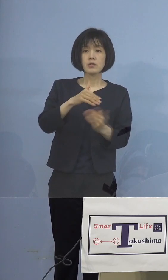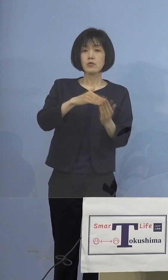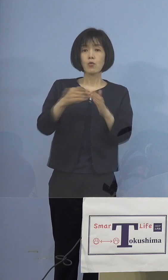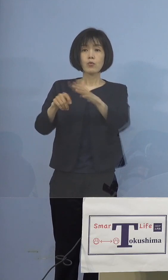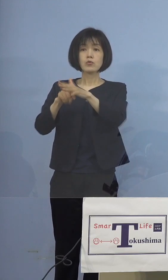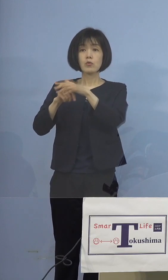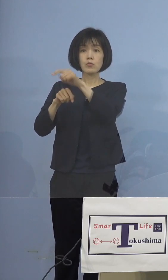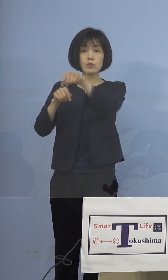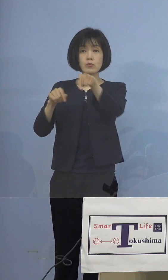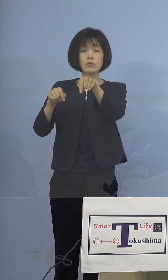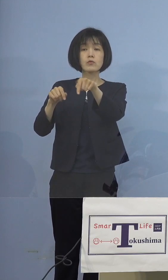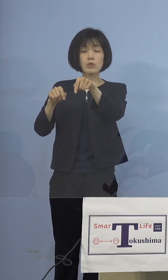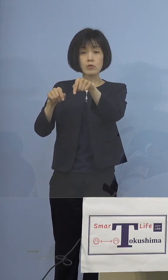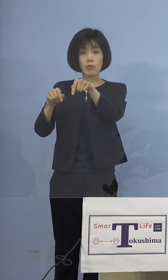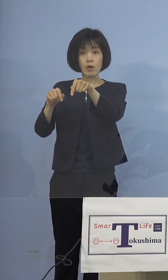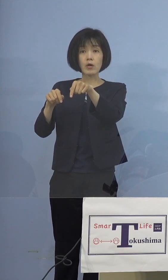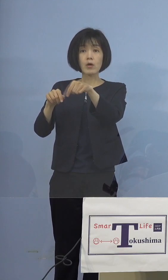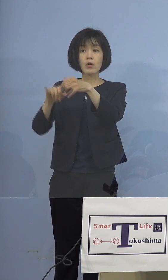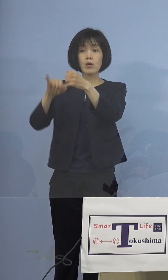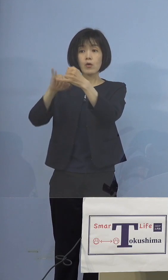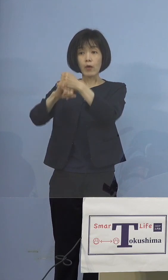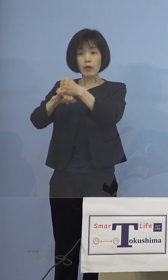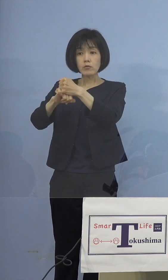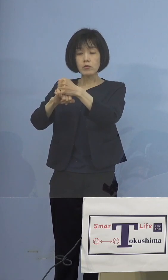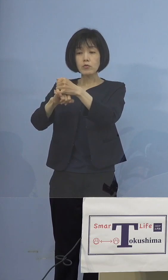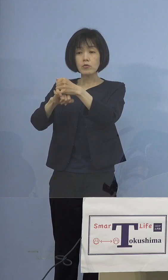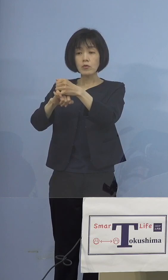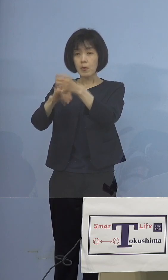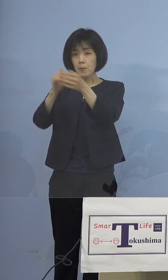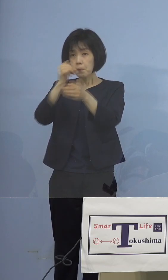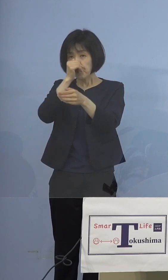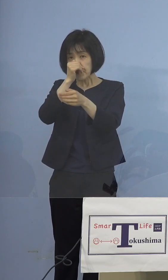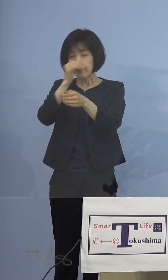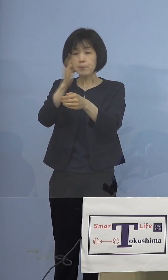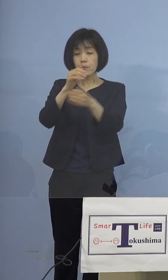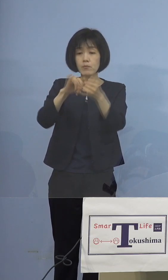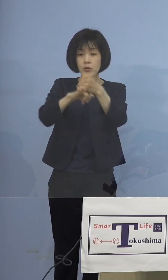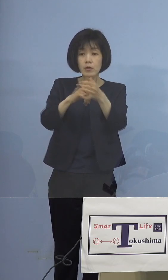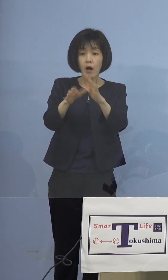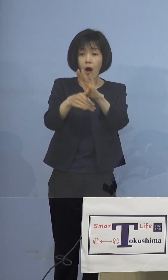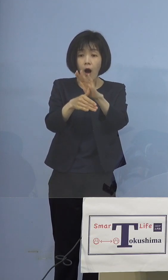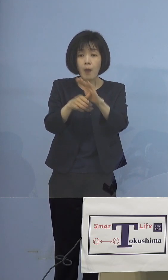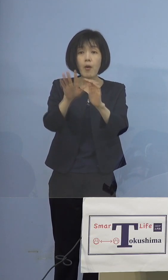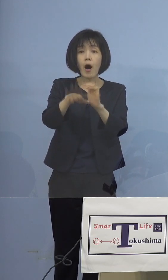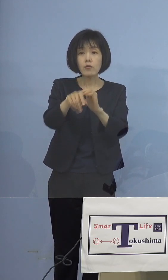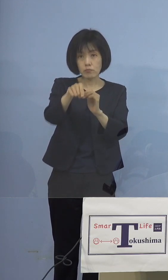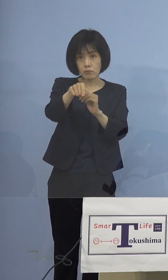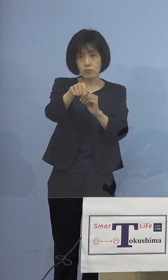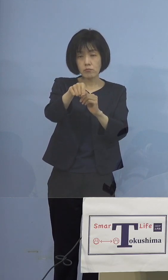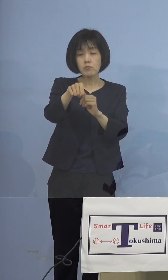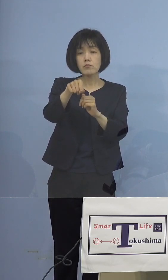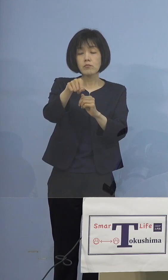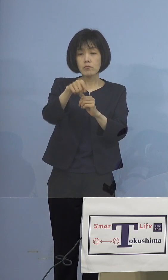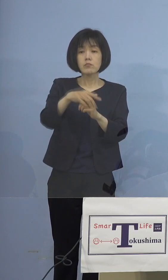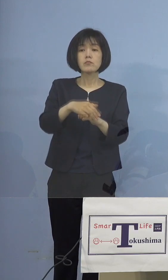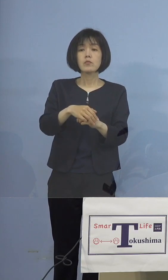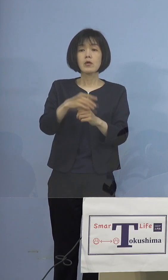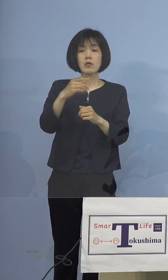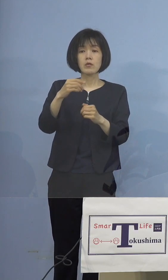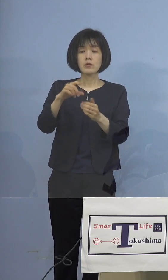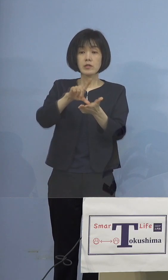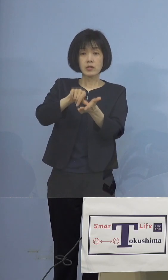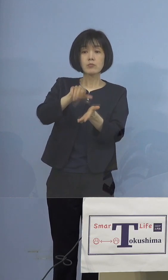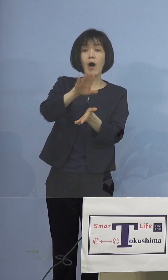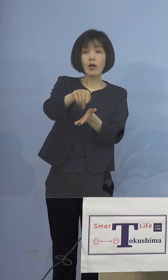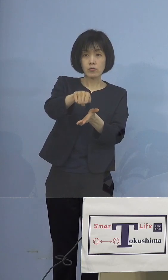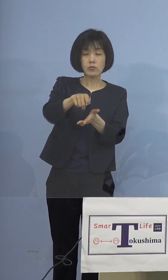ては、予約枠にまだ余裕があるところもあると伺っております。まだ接種を受けられておられない